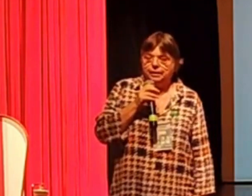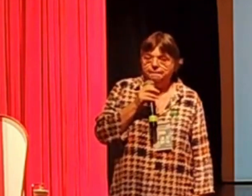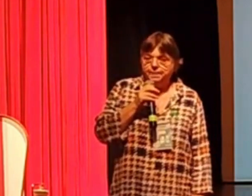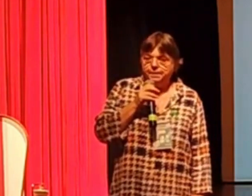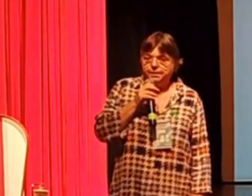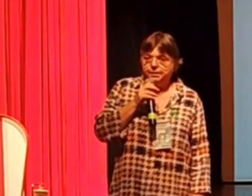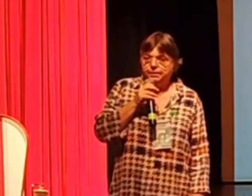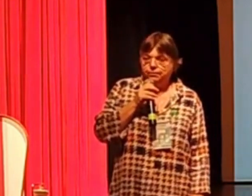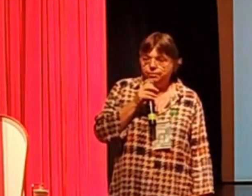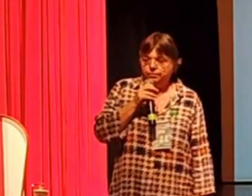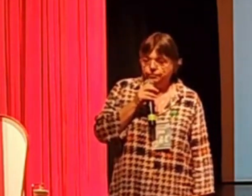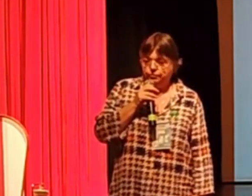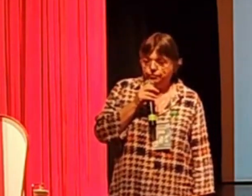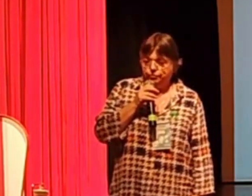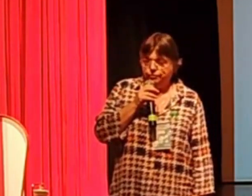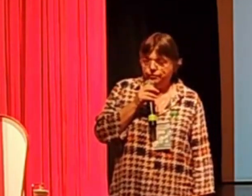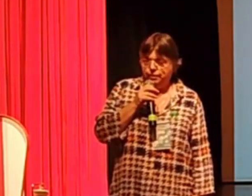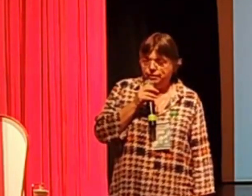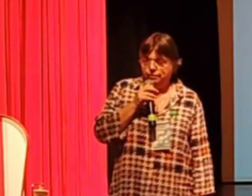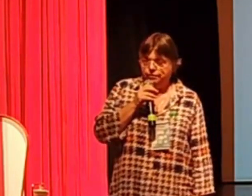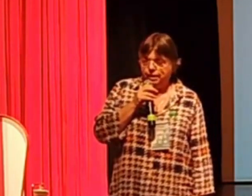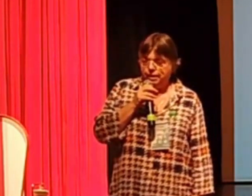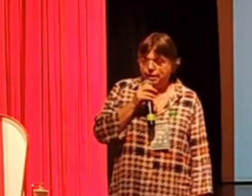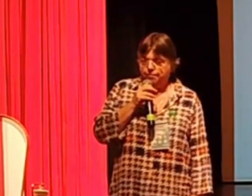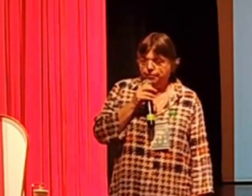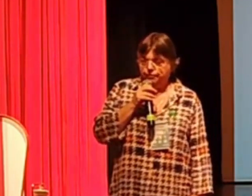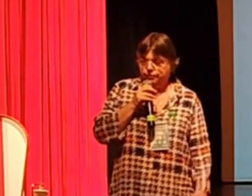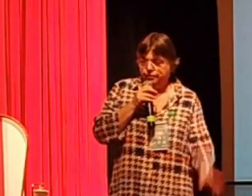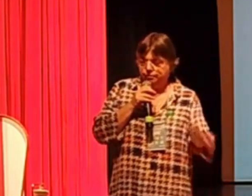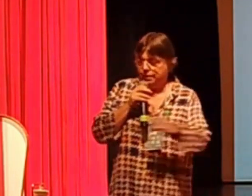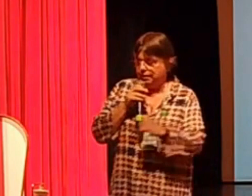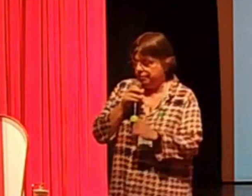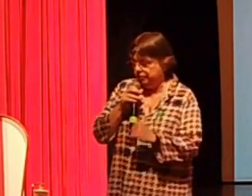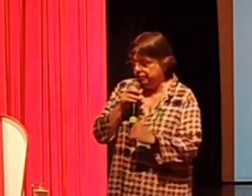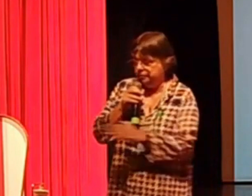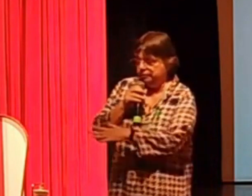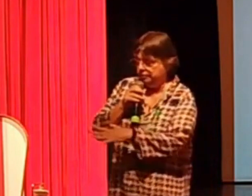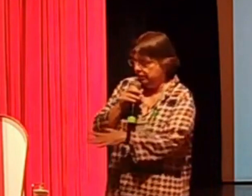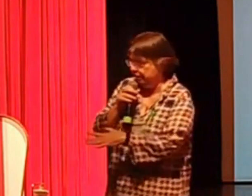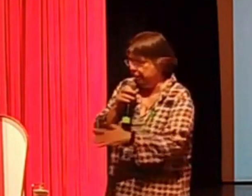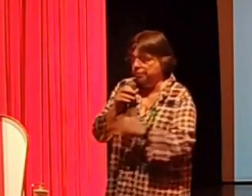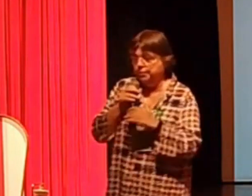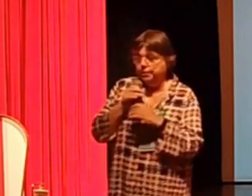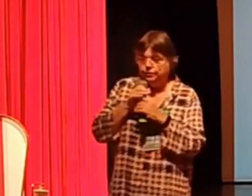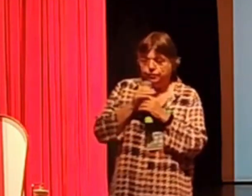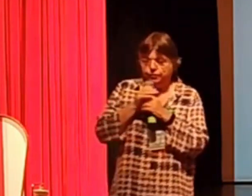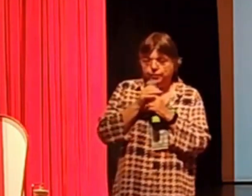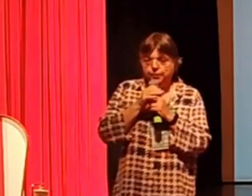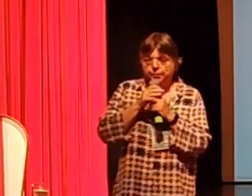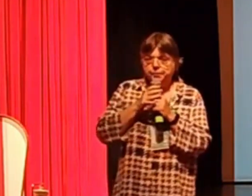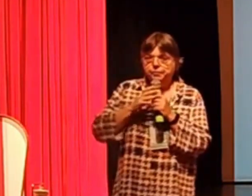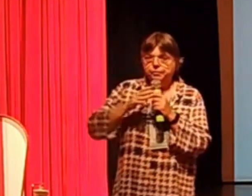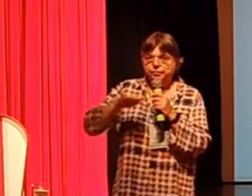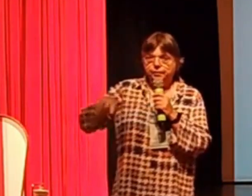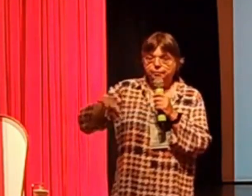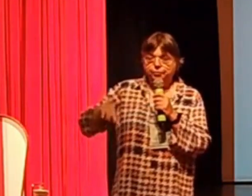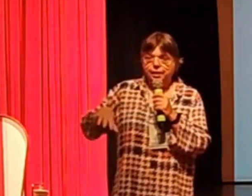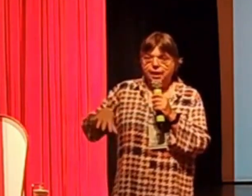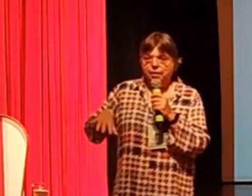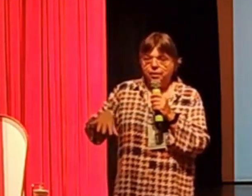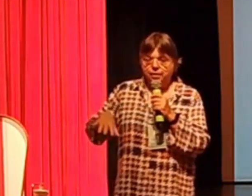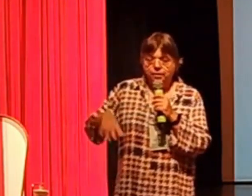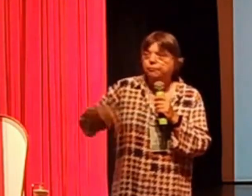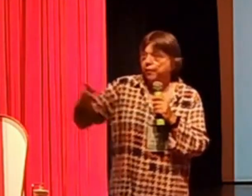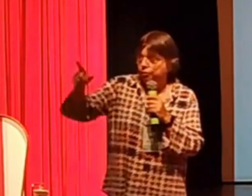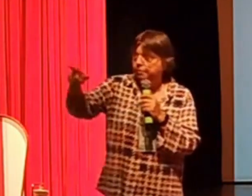pequeno, né? Então, quando eu tinha uns 12 anos, a professora de balé me levou para um cantinho, depois